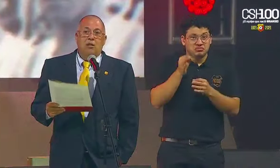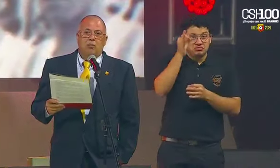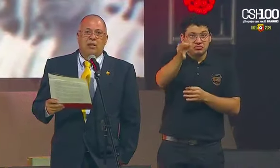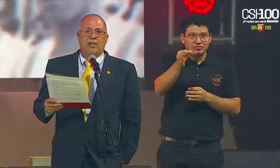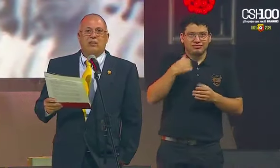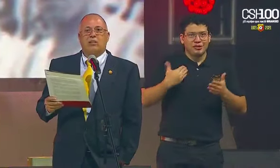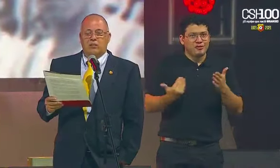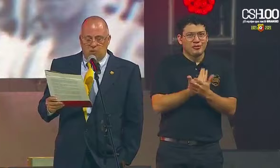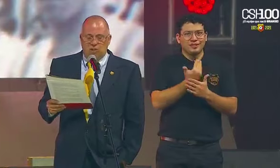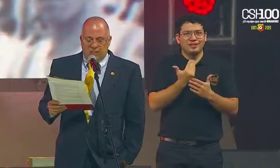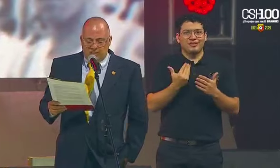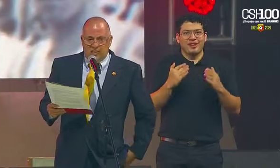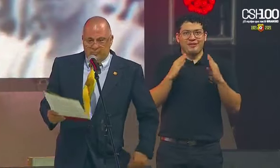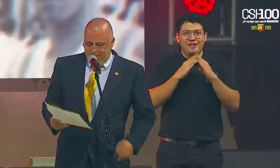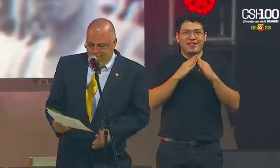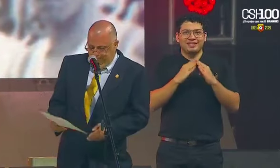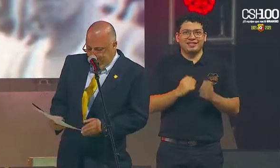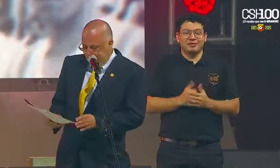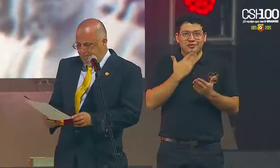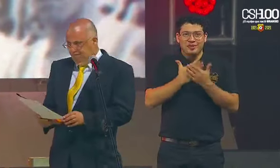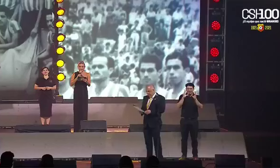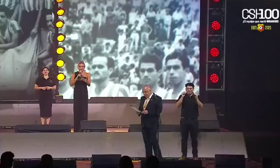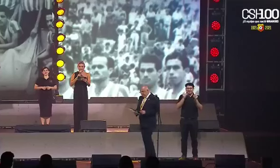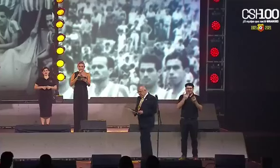casa. Buenas noches y muchas gracias.